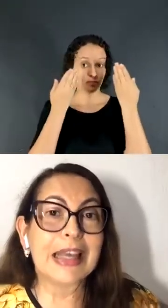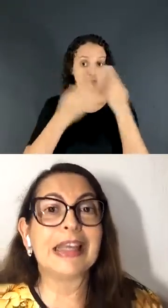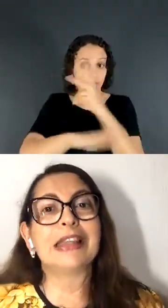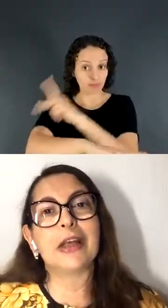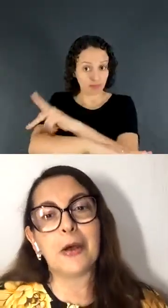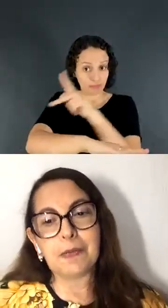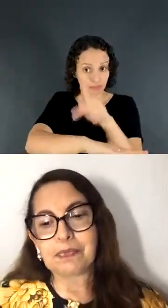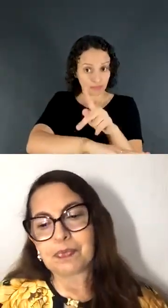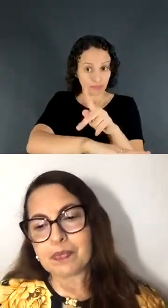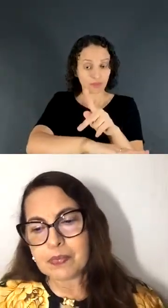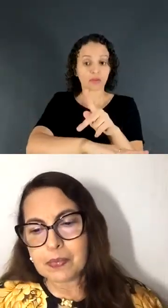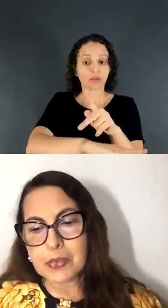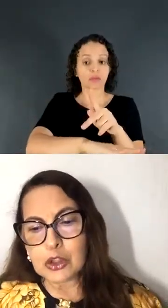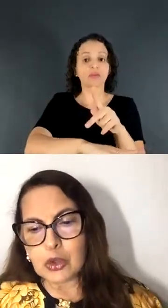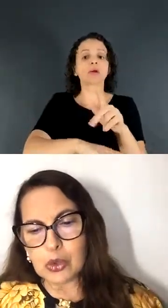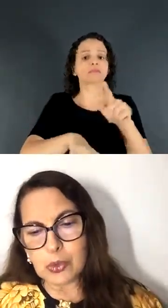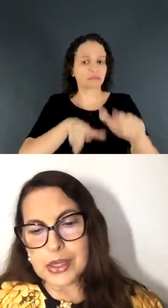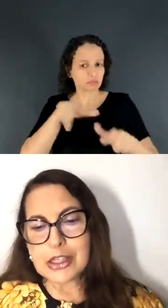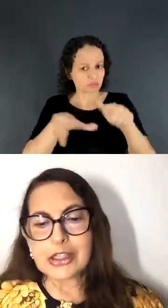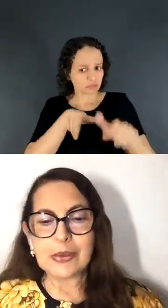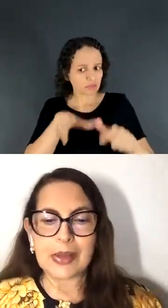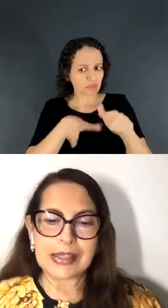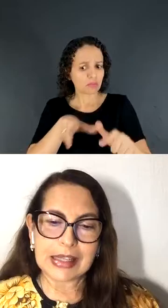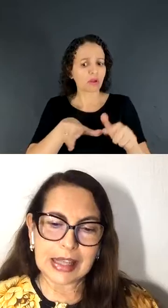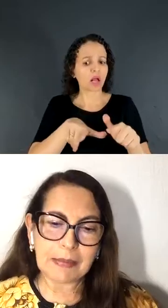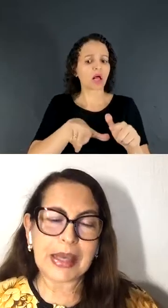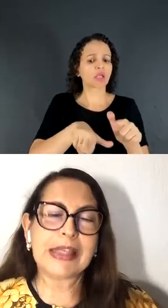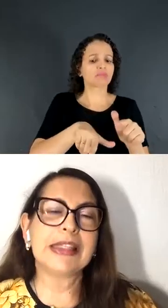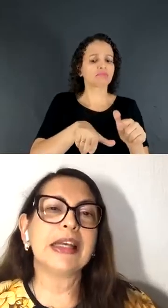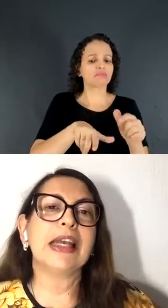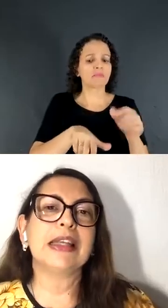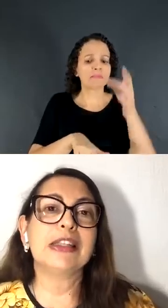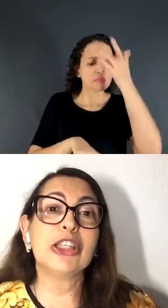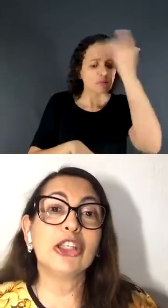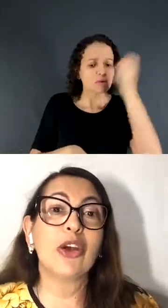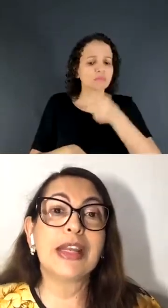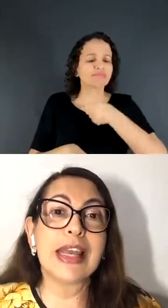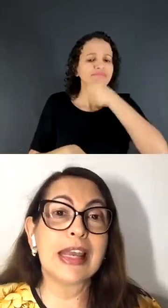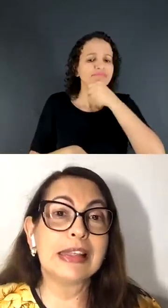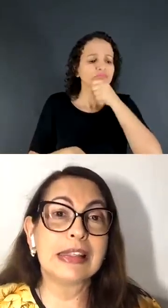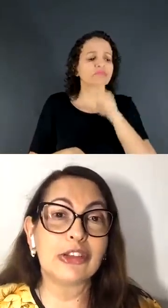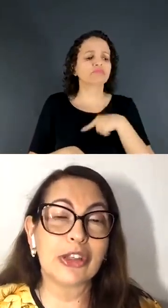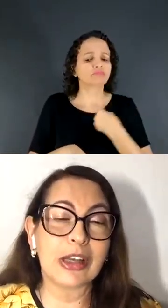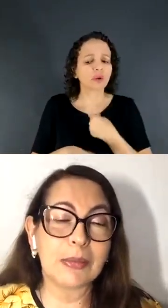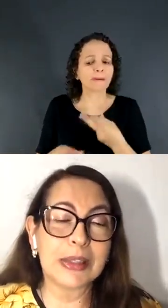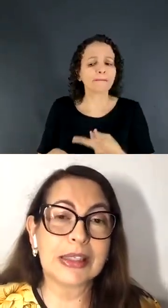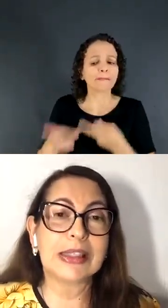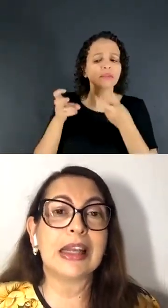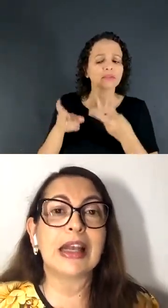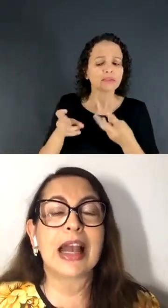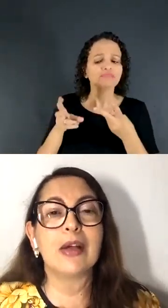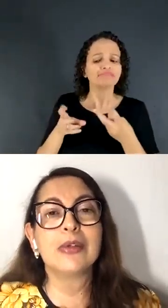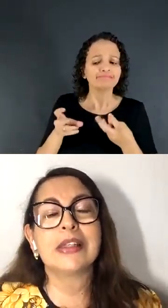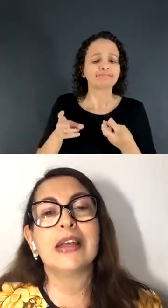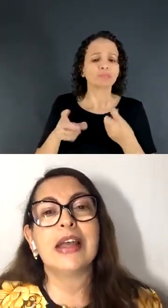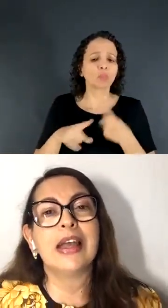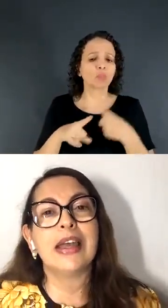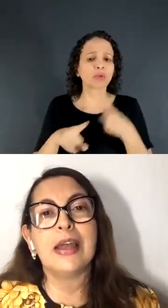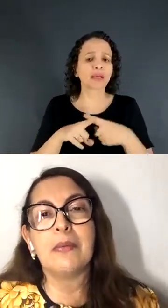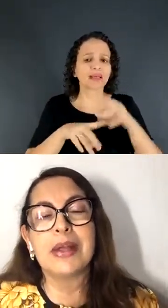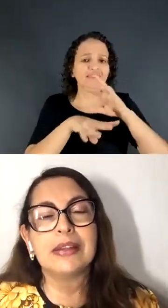né? Então, tudo isso, né, essa demência, ela desorienta, digamos assim, ela